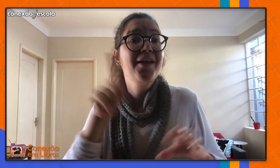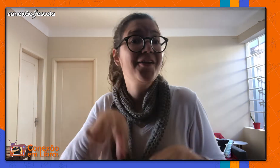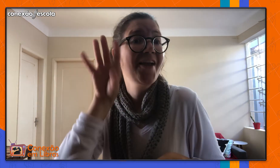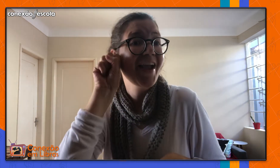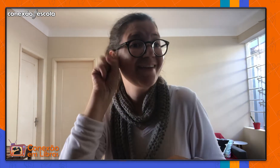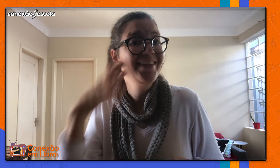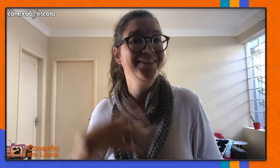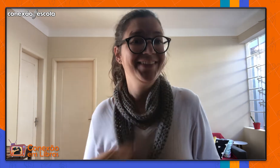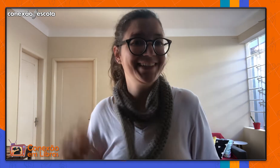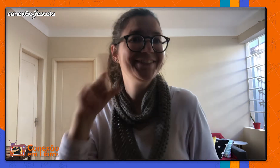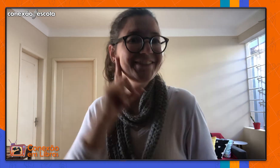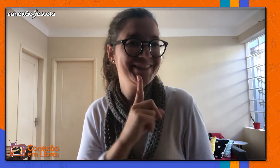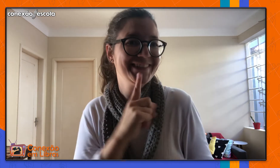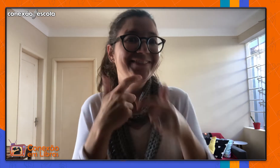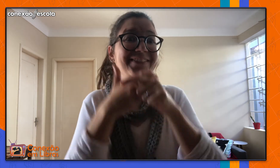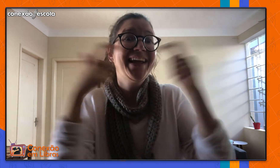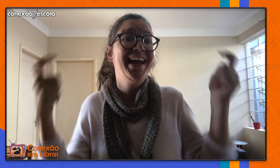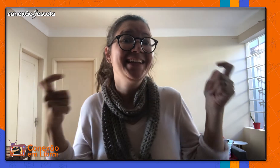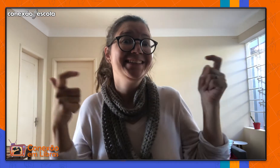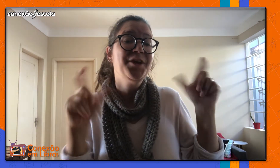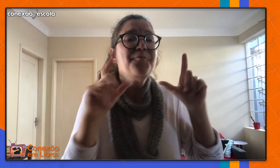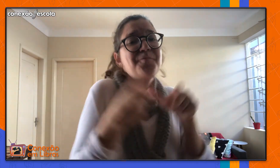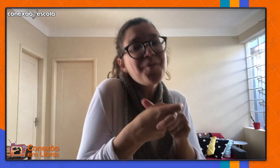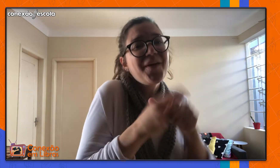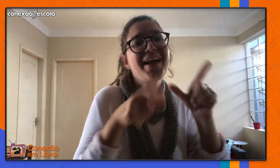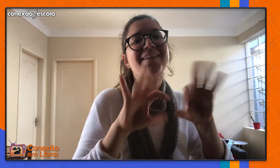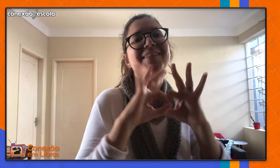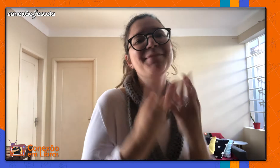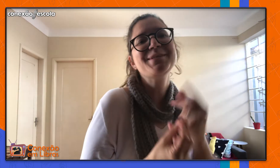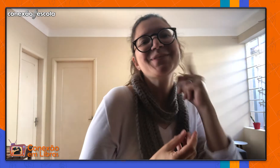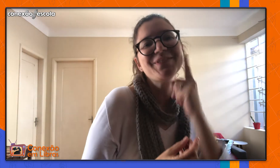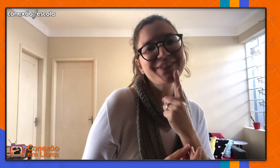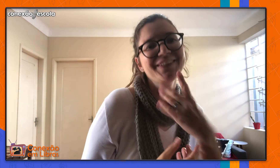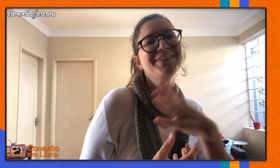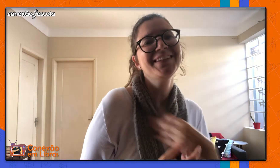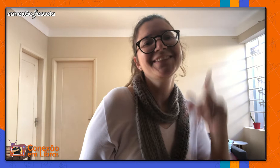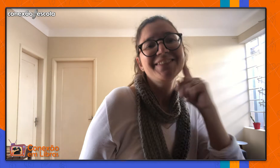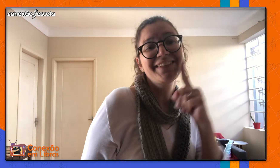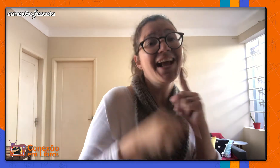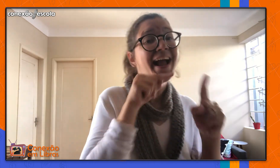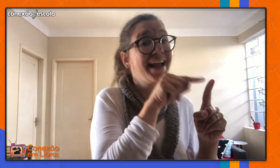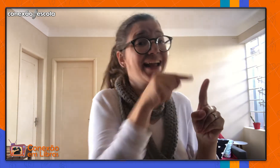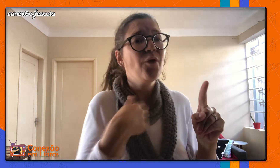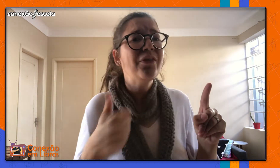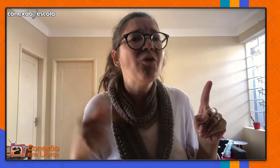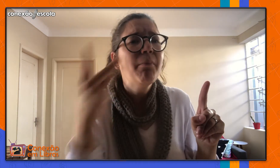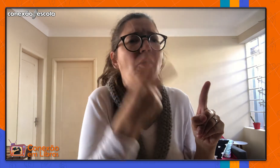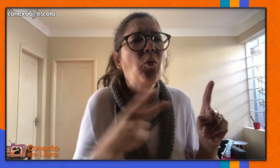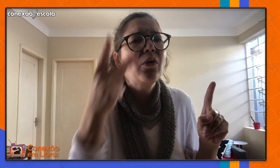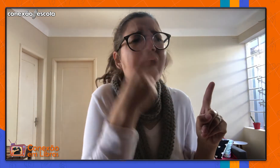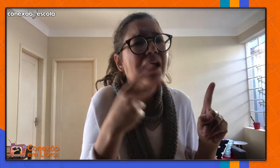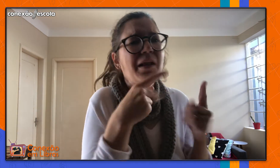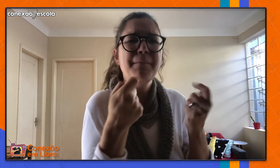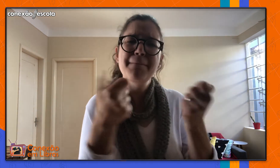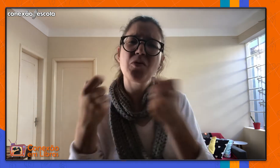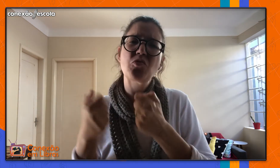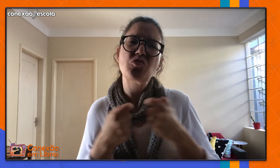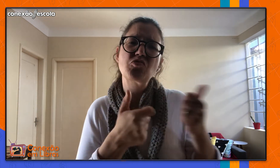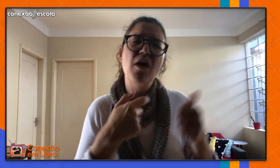das famílias que tinham filhos surdos eram famílias ouvintes. E pouquíssimas famílias surdas tinham filhos surdos.